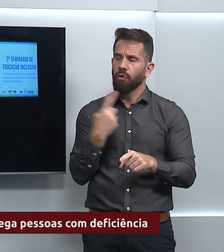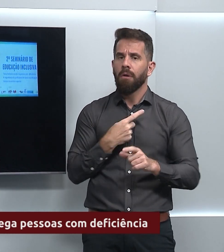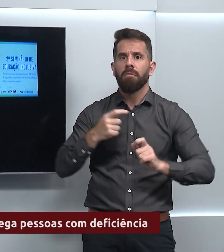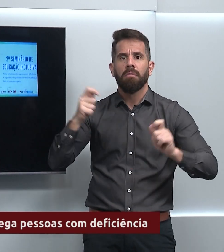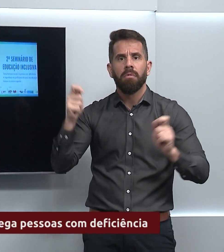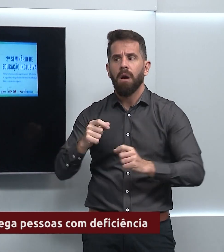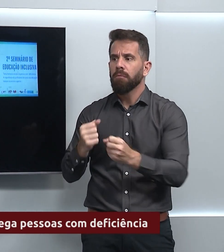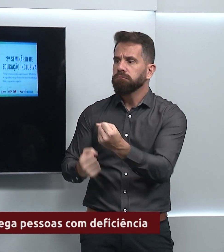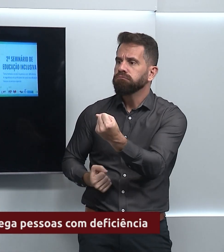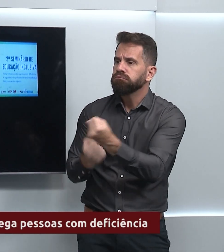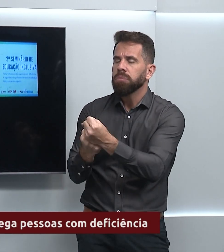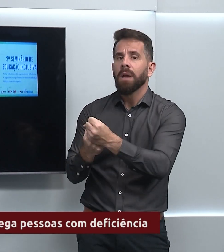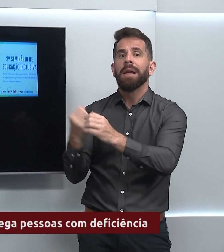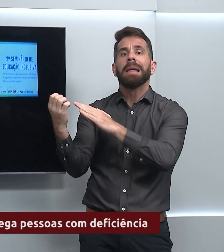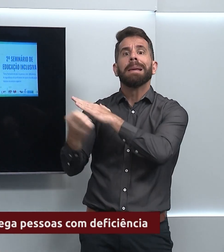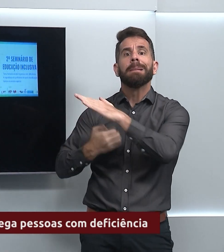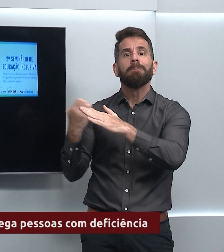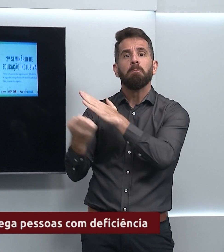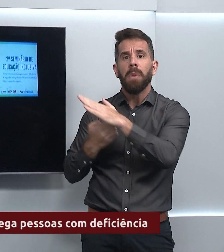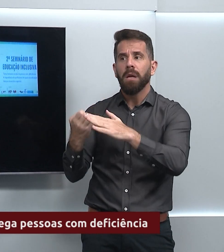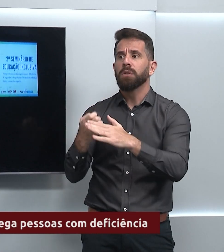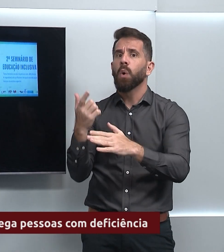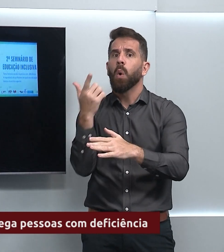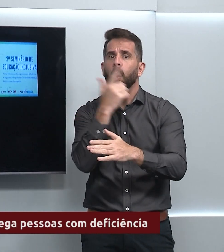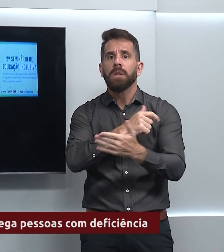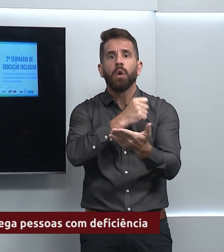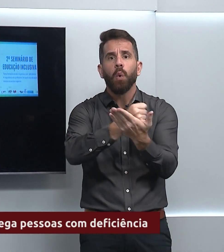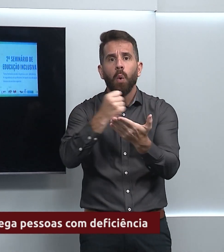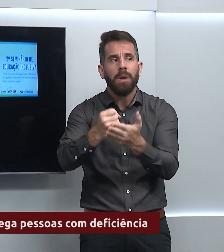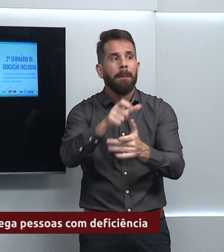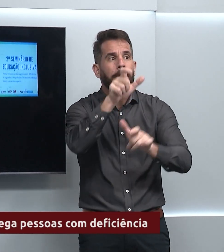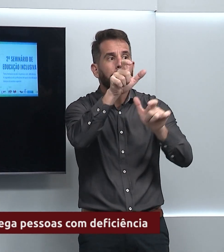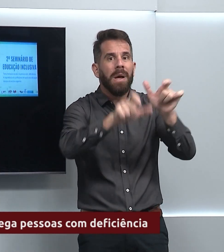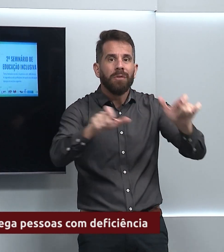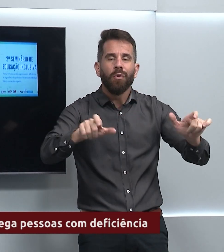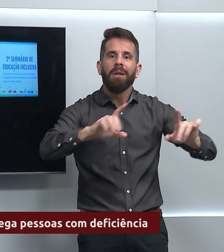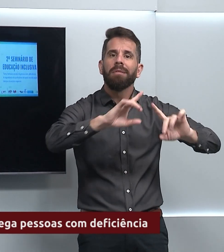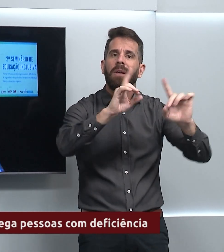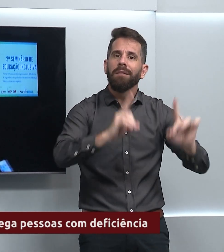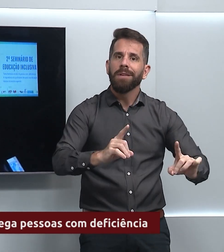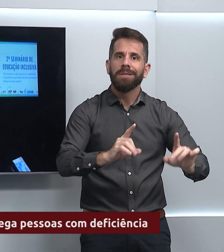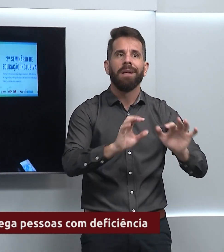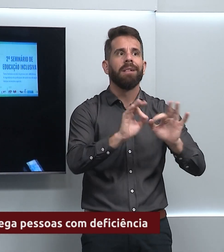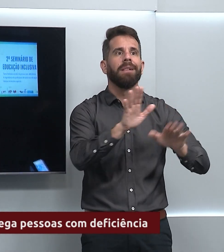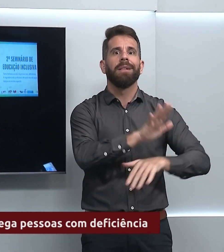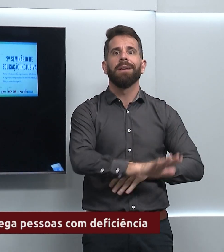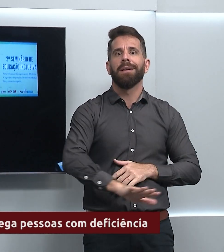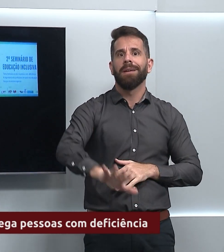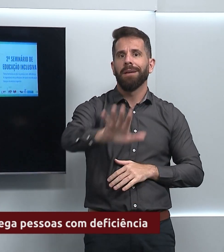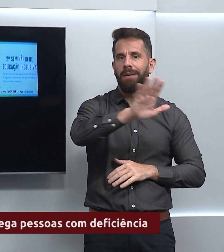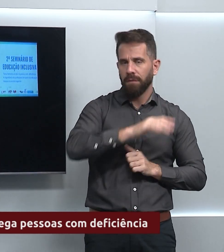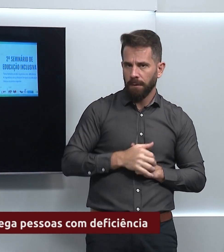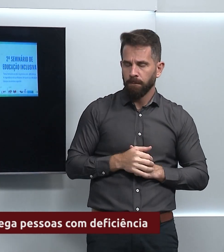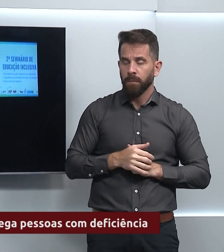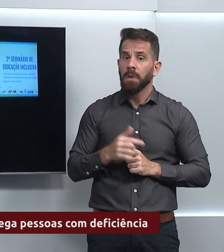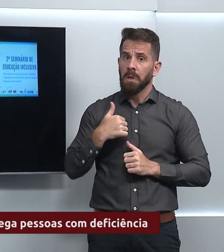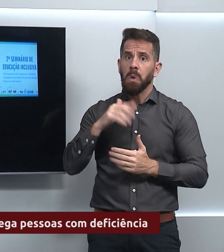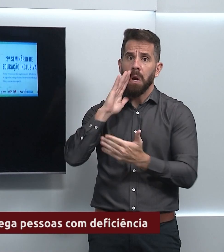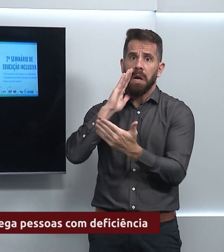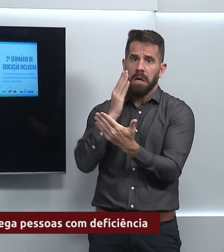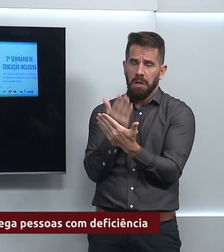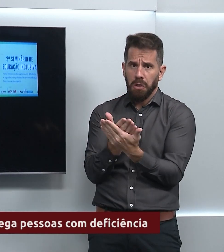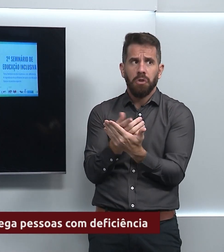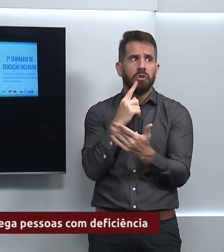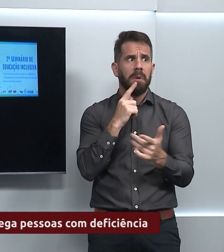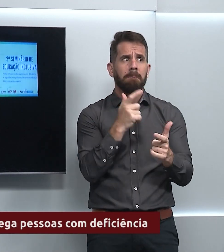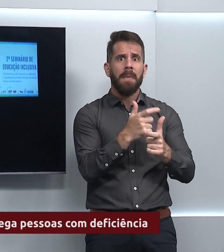as empresas na contratação da pessoa com deficiência. Então, eu acredito que a partir daí, o crescimento, né, da